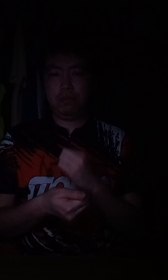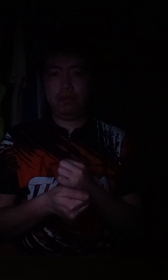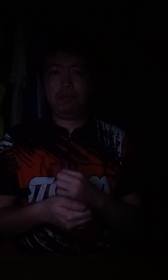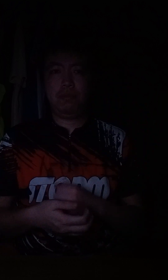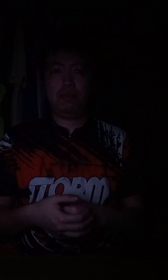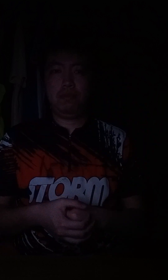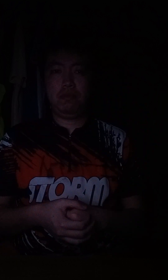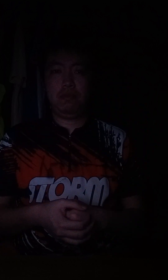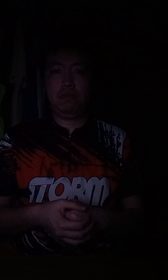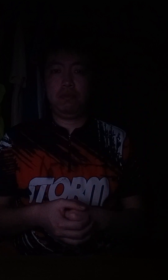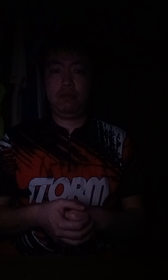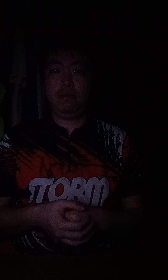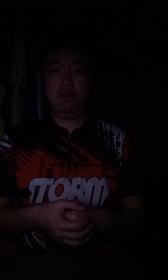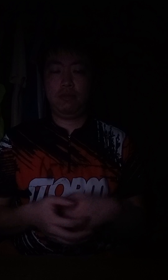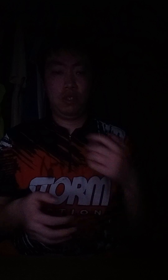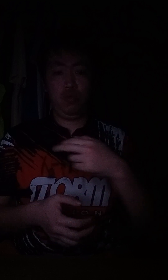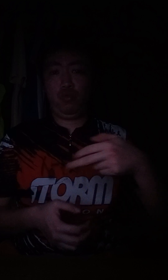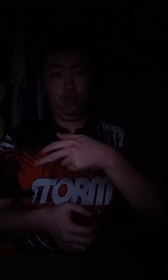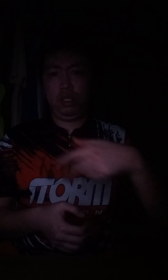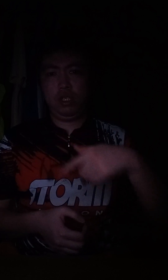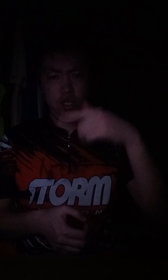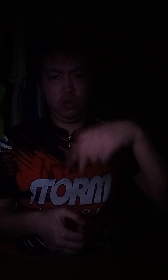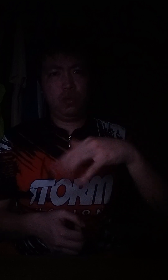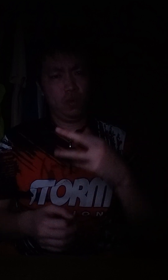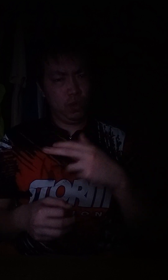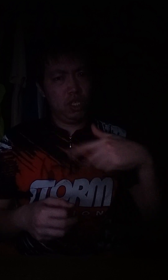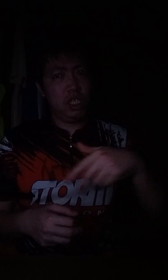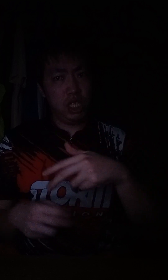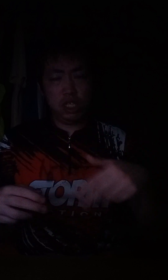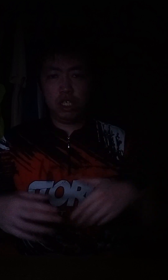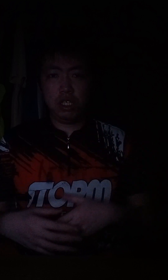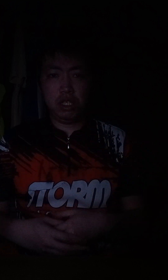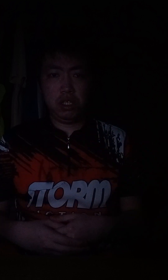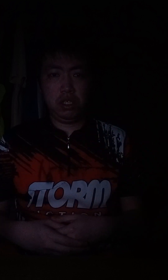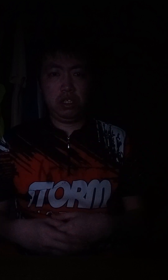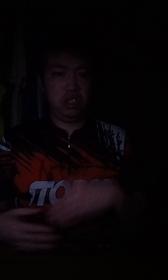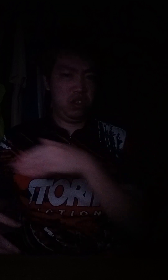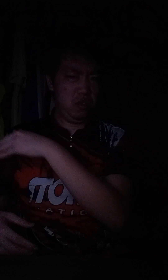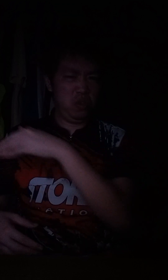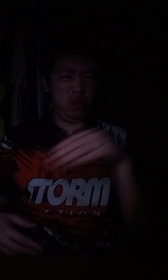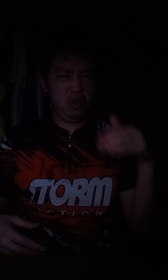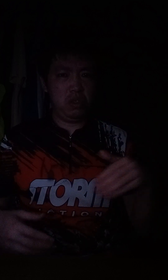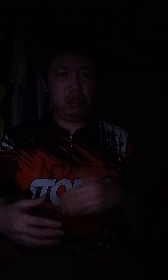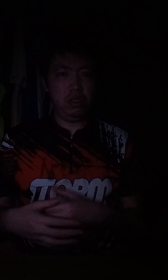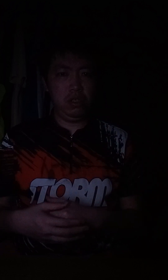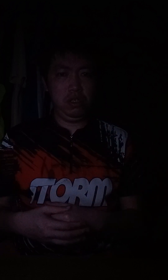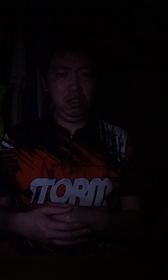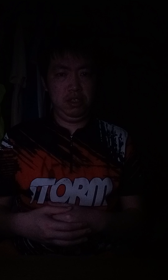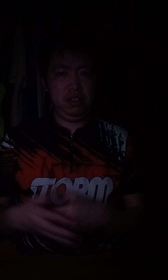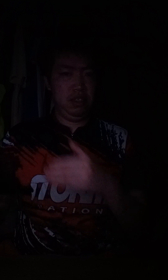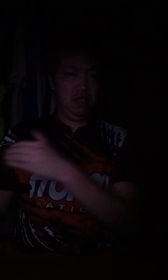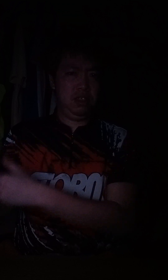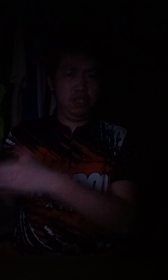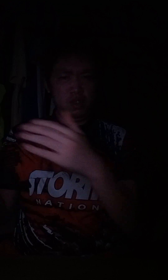확인됐습니다. 사고 지점은 고속도로 진출입이 이루어지는 곡성 구간. 버스 운전자는 빗길에